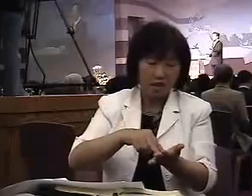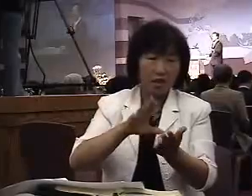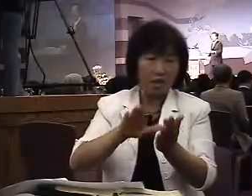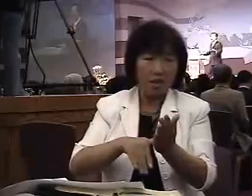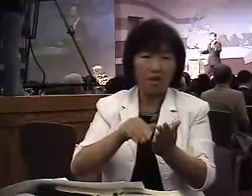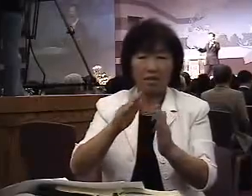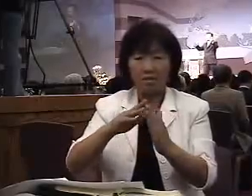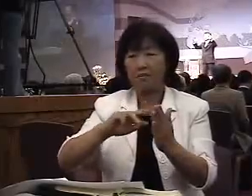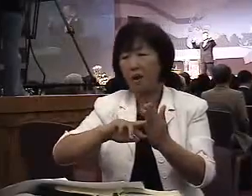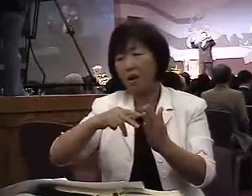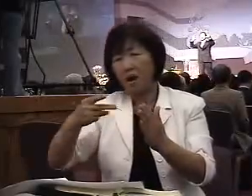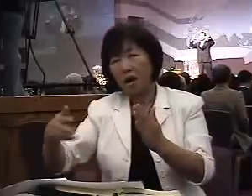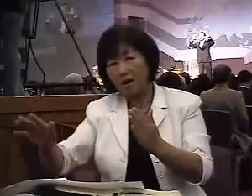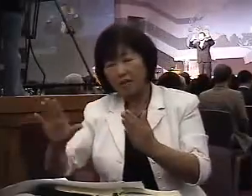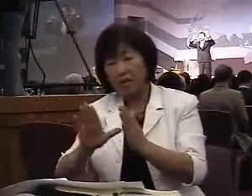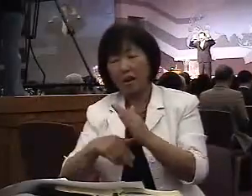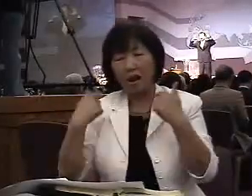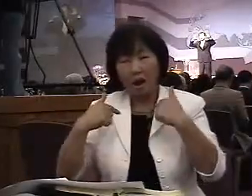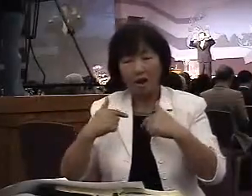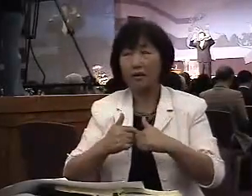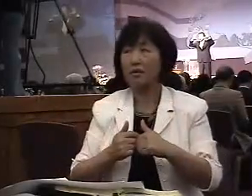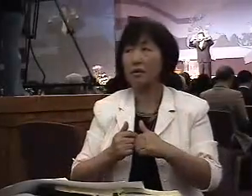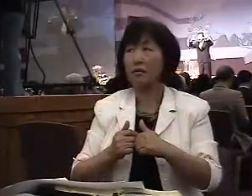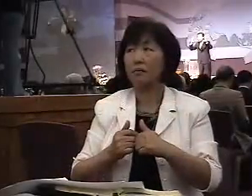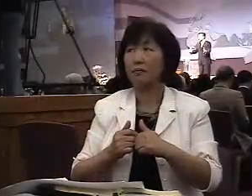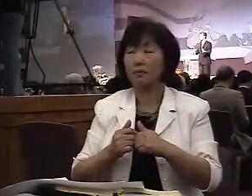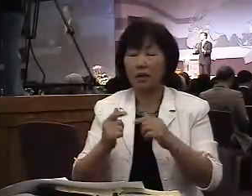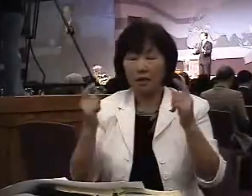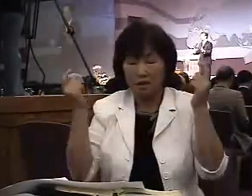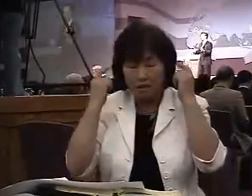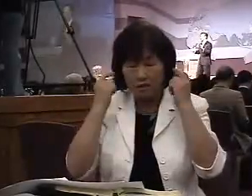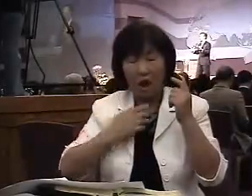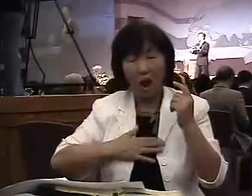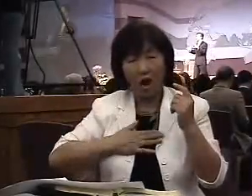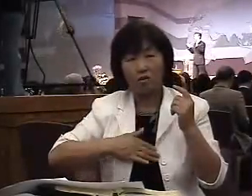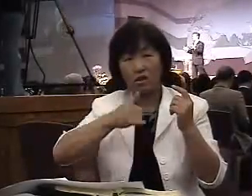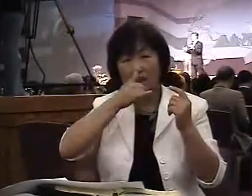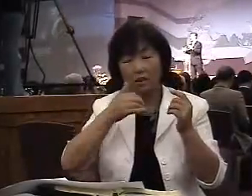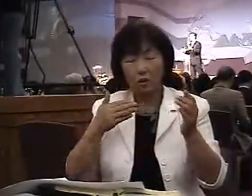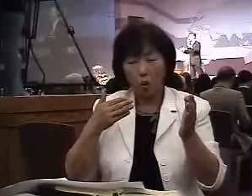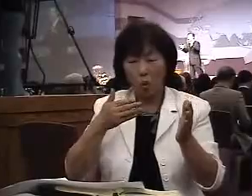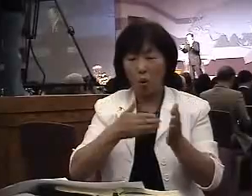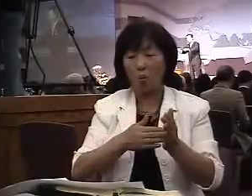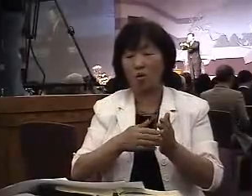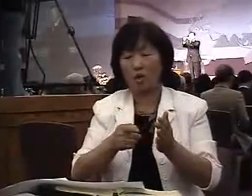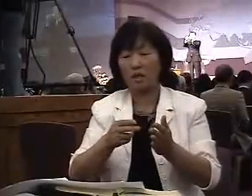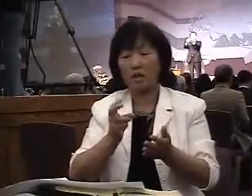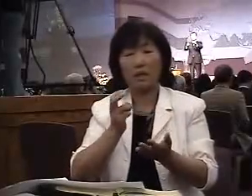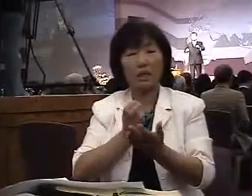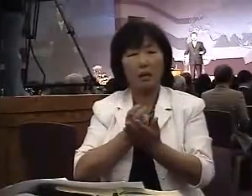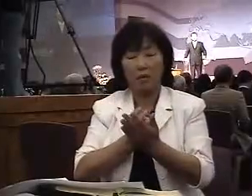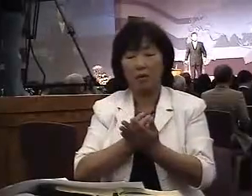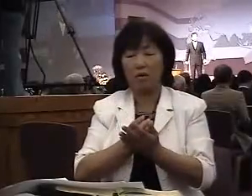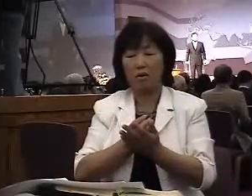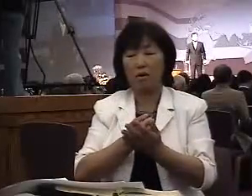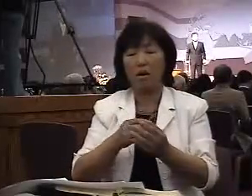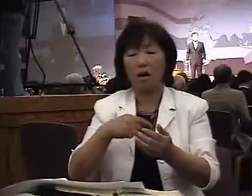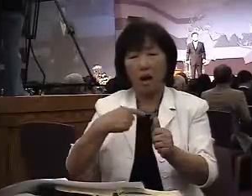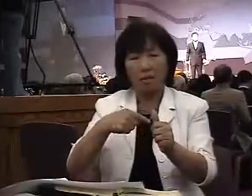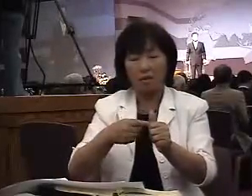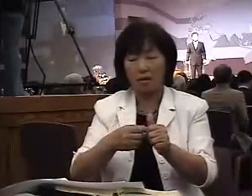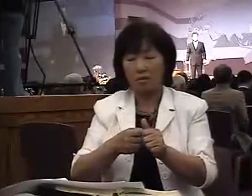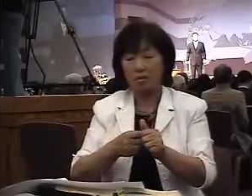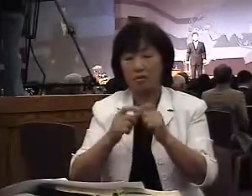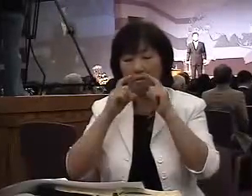집을 나설 때나 항상 그들에게 그들이 들어서 알 수 있도록 이 말씀, 이 대계명을 가르치라고 말씀을